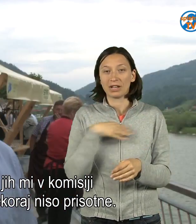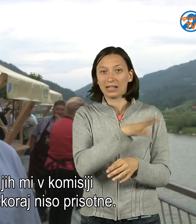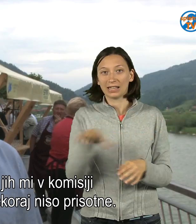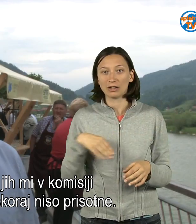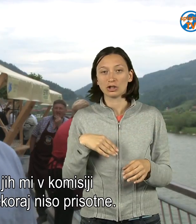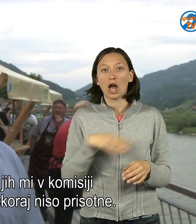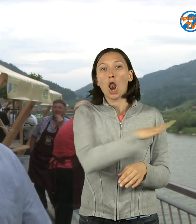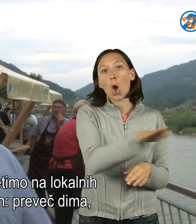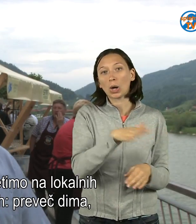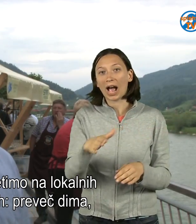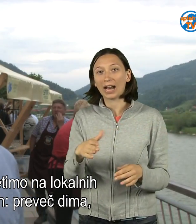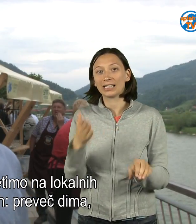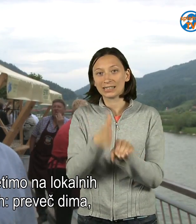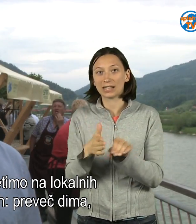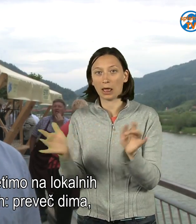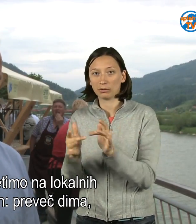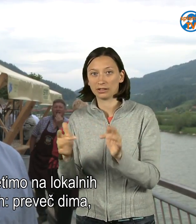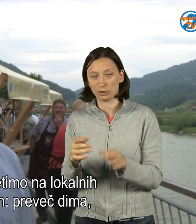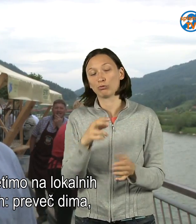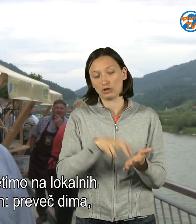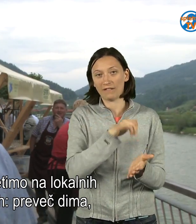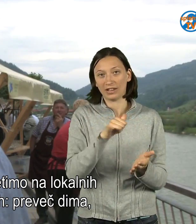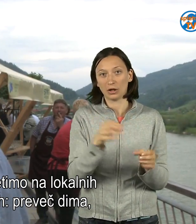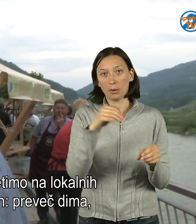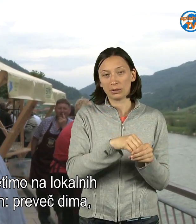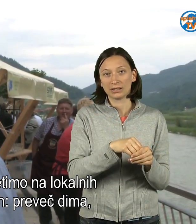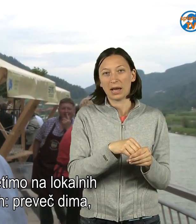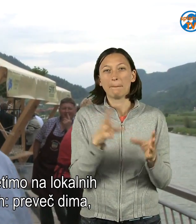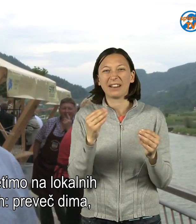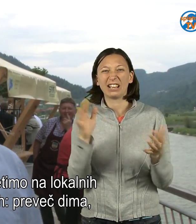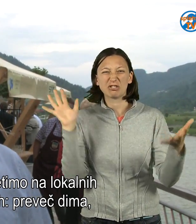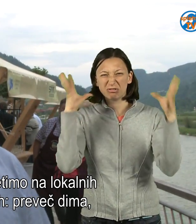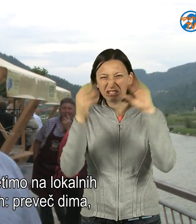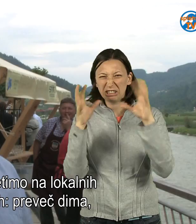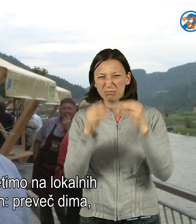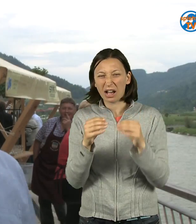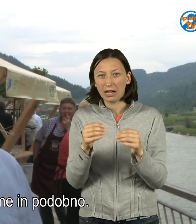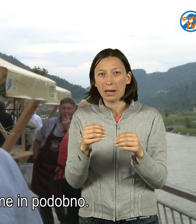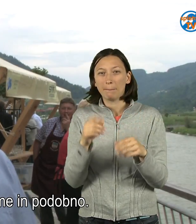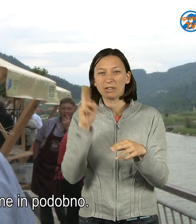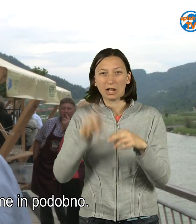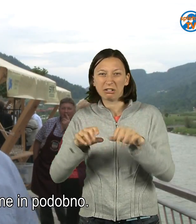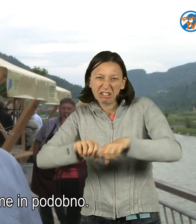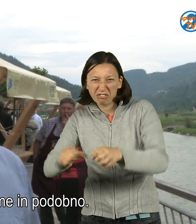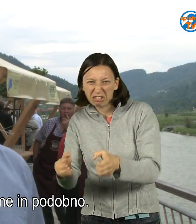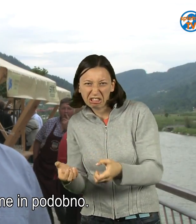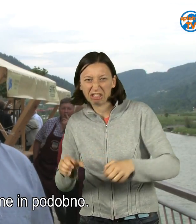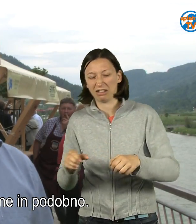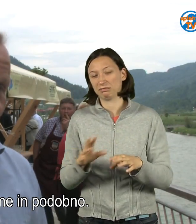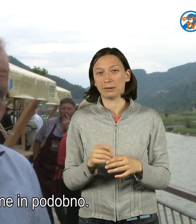niso prisotne. Na naših lokalnih salamijadah so posodne, hvala Bogu, ne? Preveč dima, že zapaljene, ampak dobro,